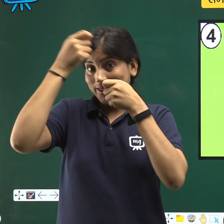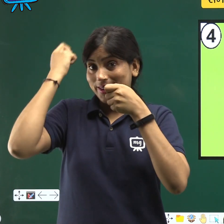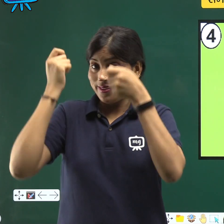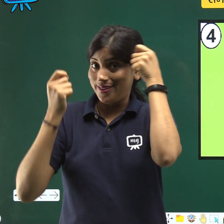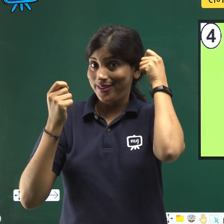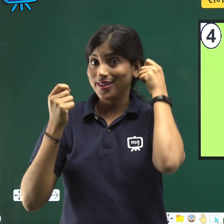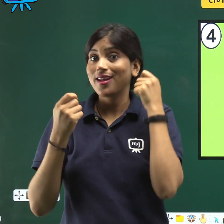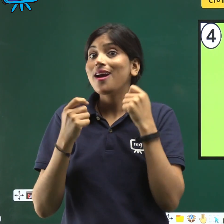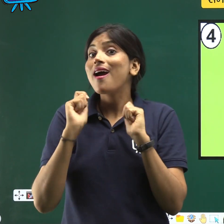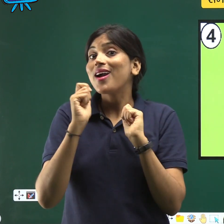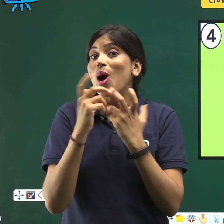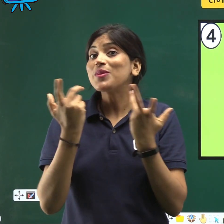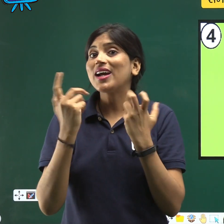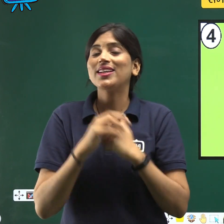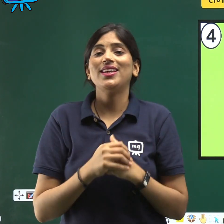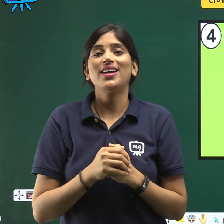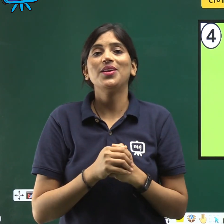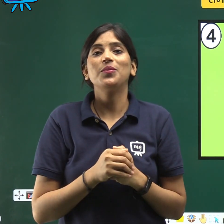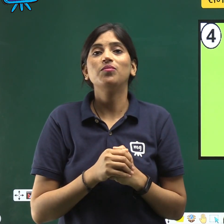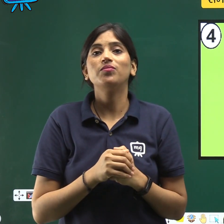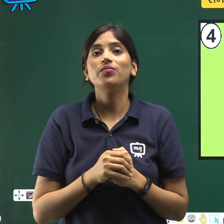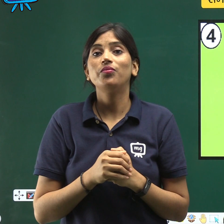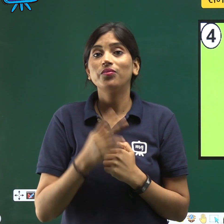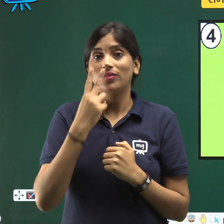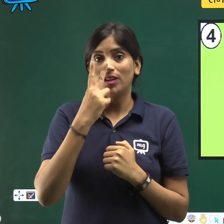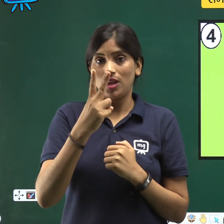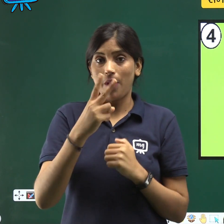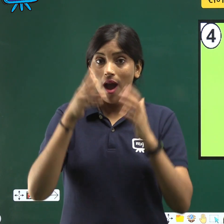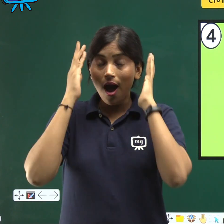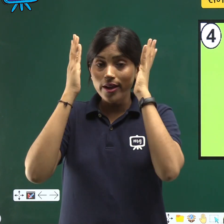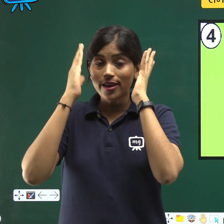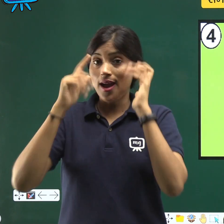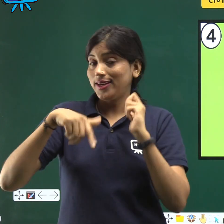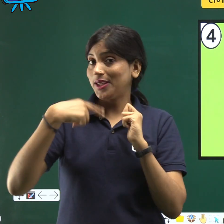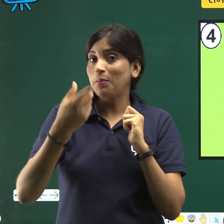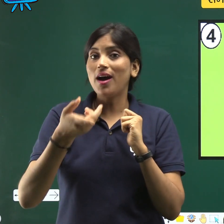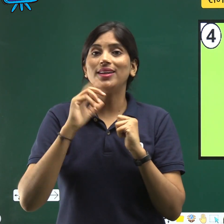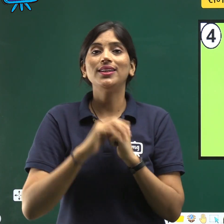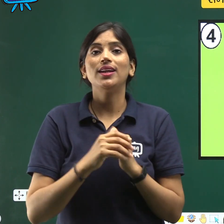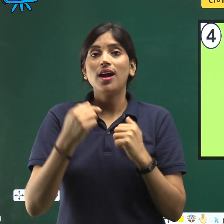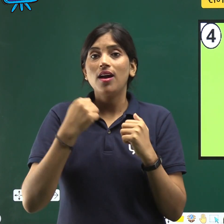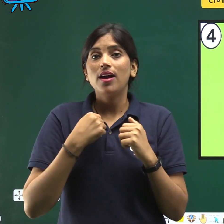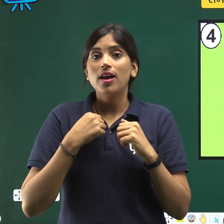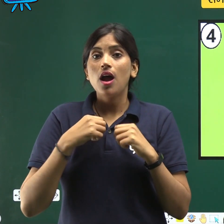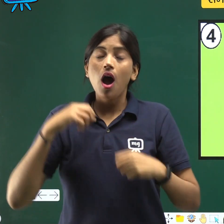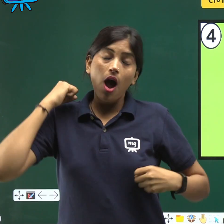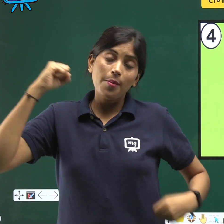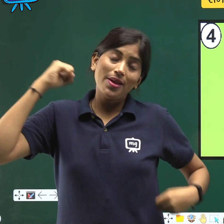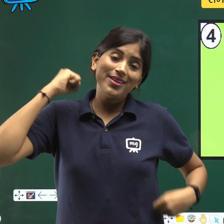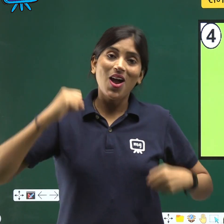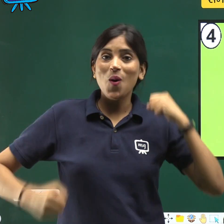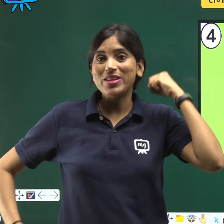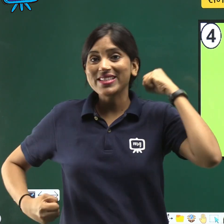उसमें क्या करते हैं बच्चों? देखो, नहाने के बाद हमें टॉवल से